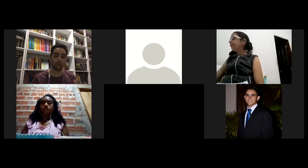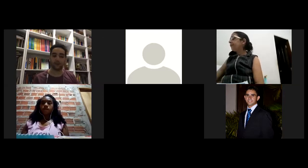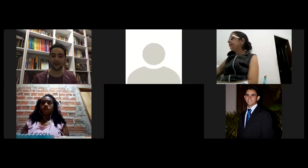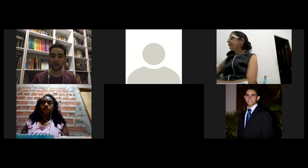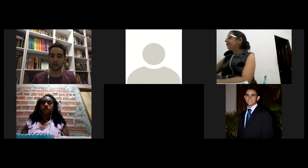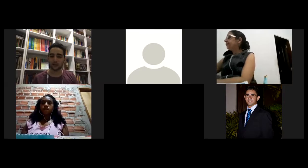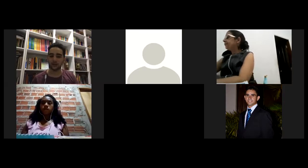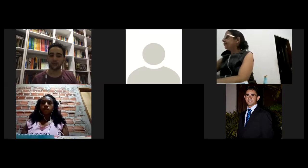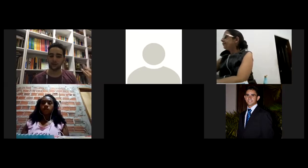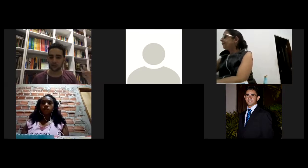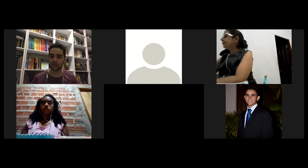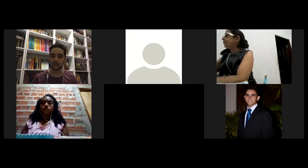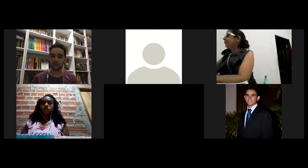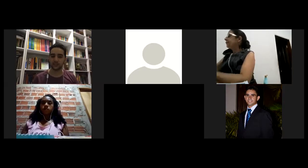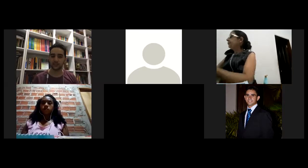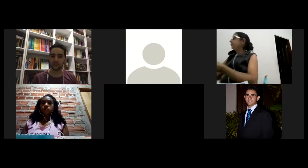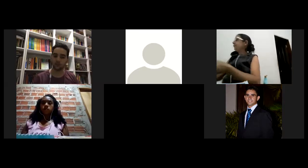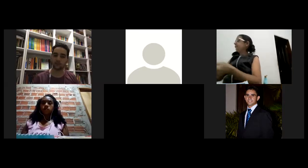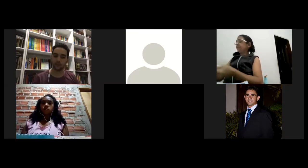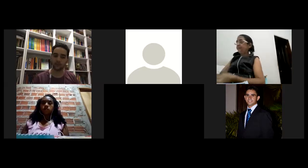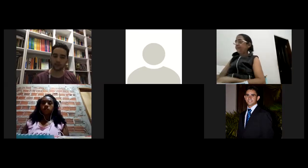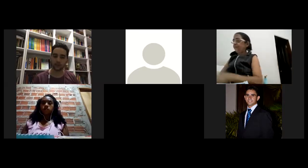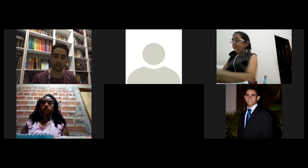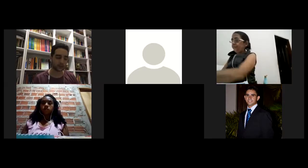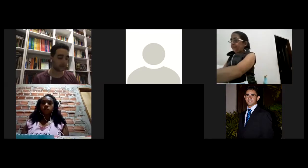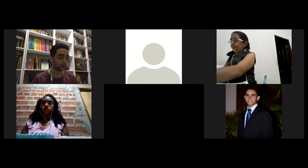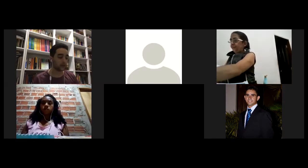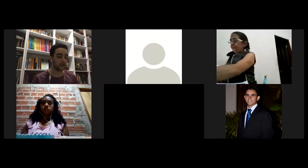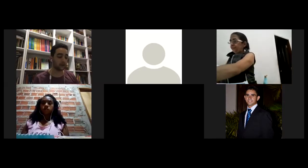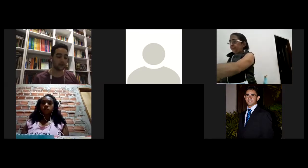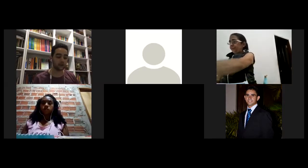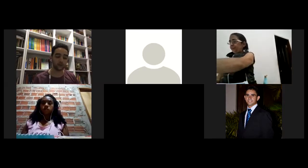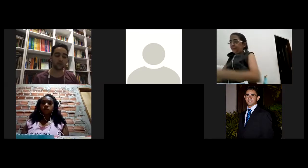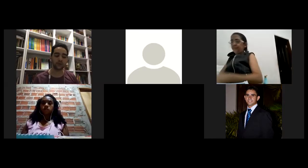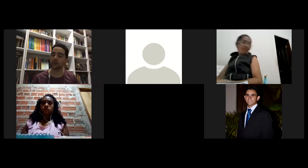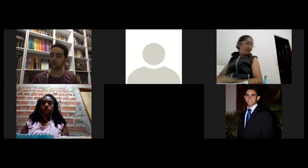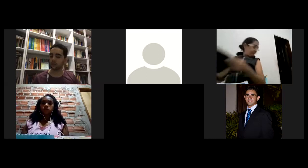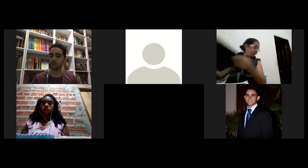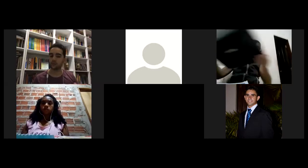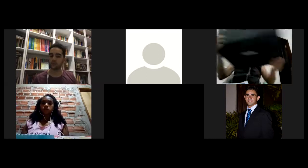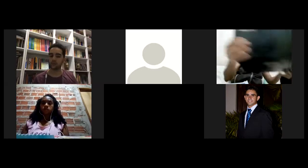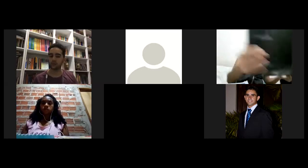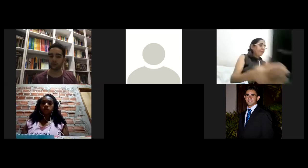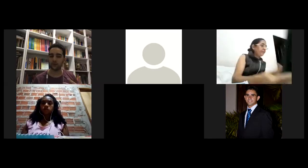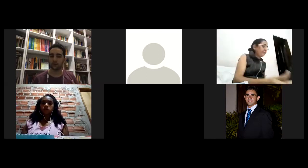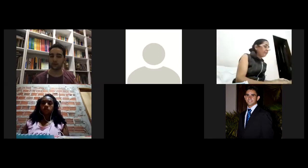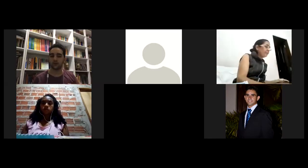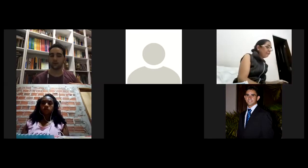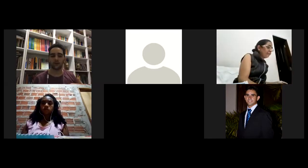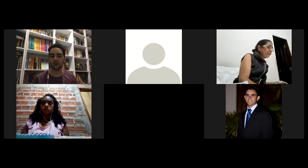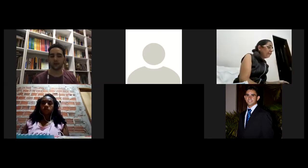de práticas antigas. A gente vai deixar algumas temáticas para trás, que é da estilologia e saudações. A gente